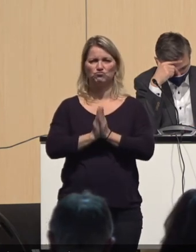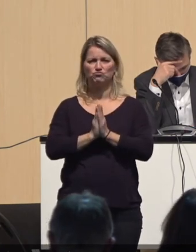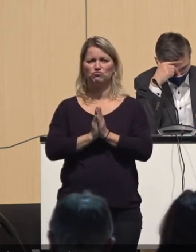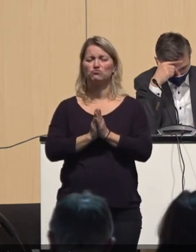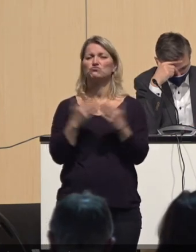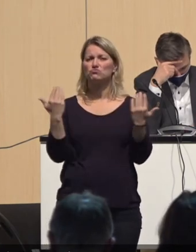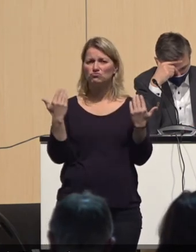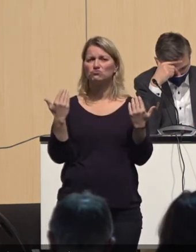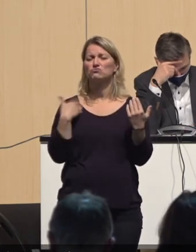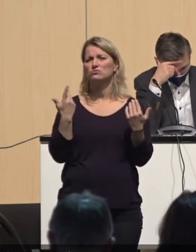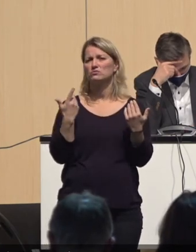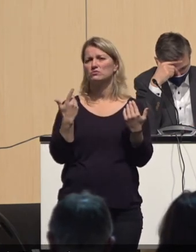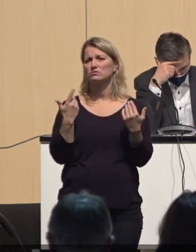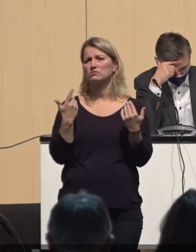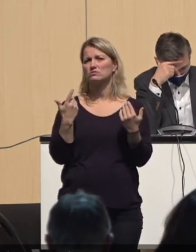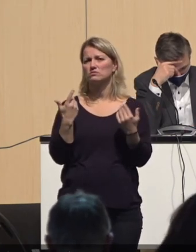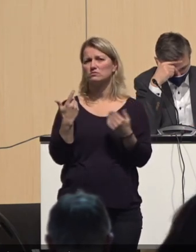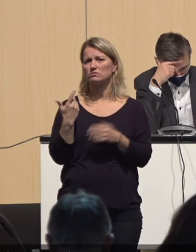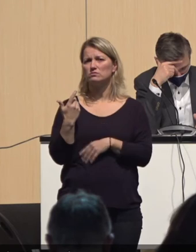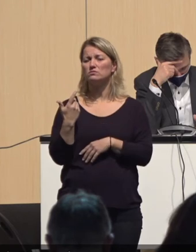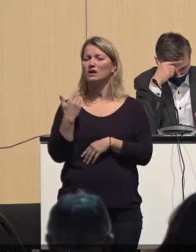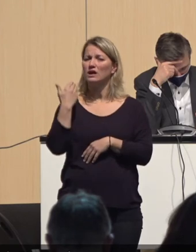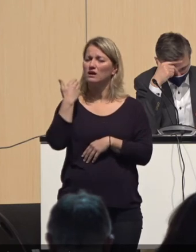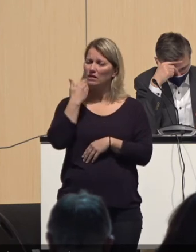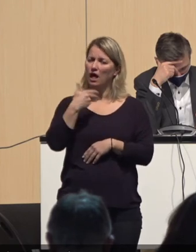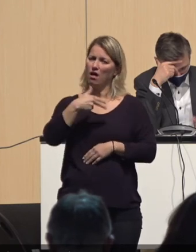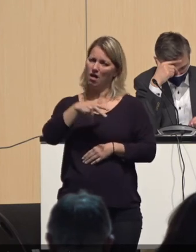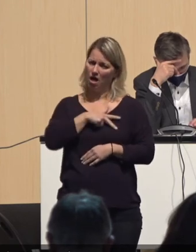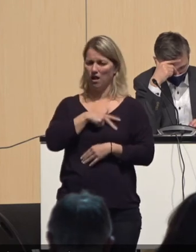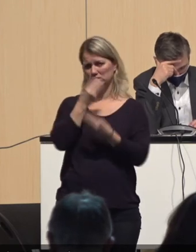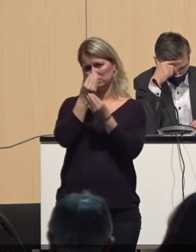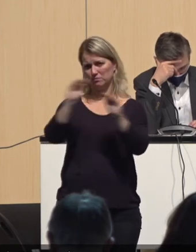schenken Sie den Leuten diesen reinen Wein ein. Diese